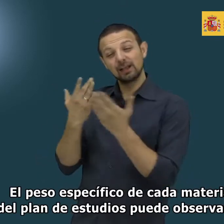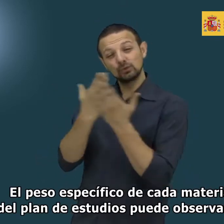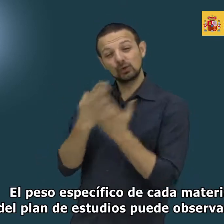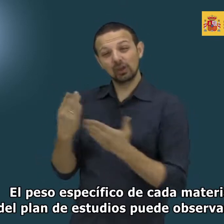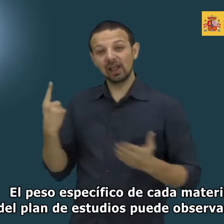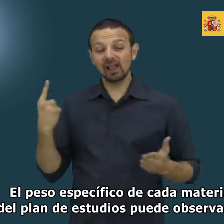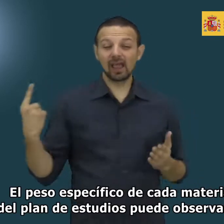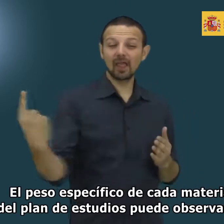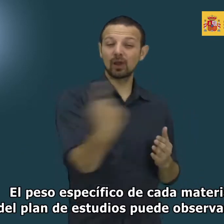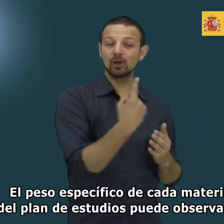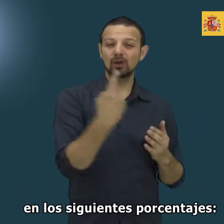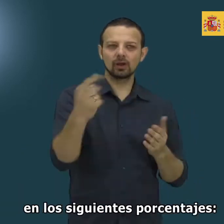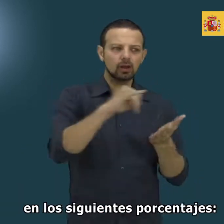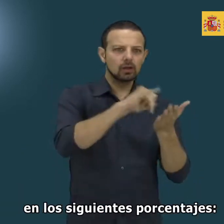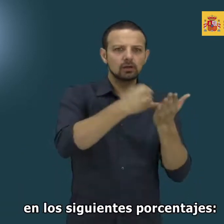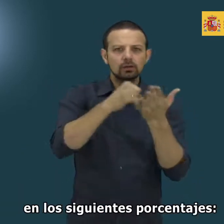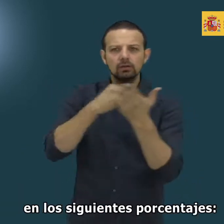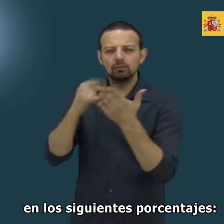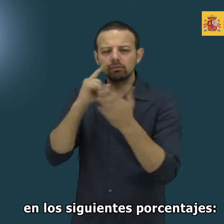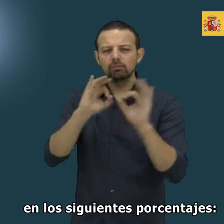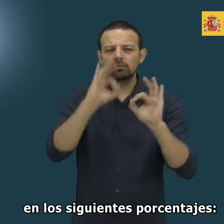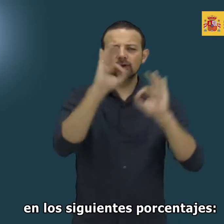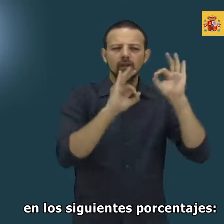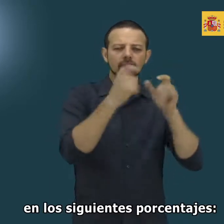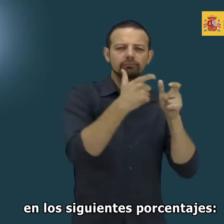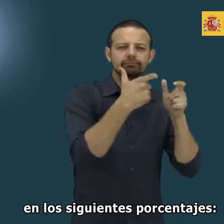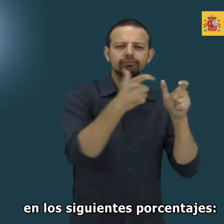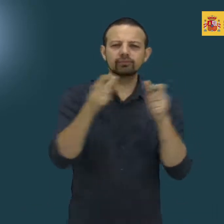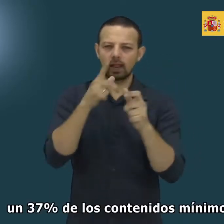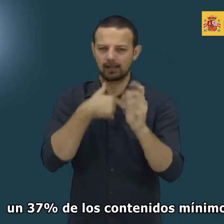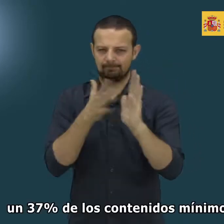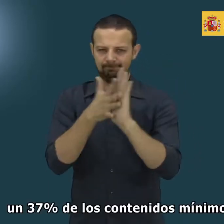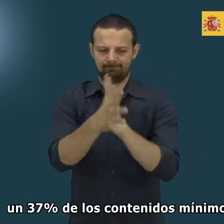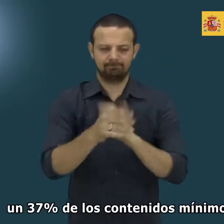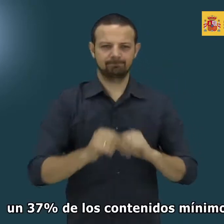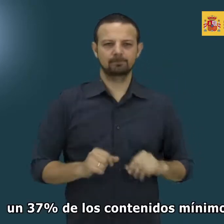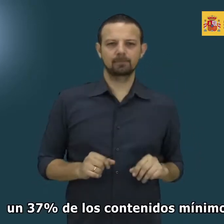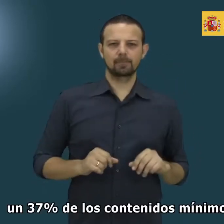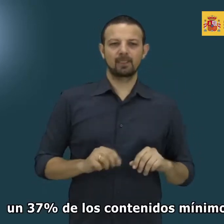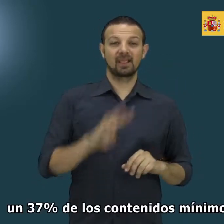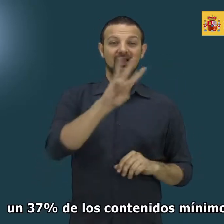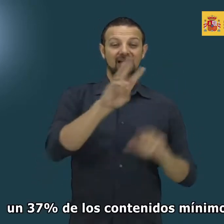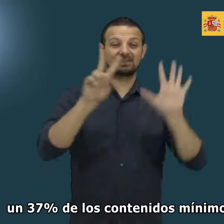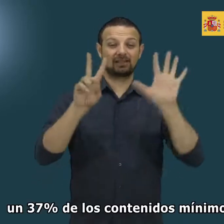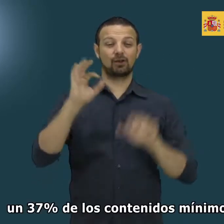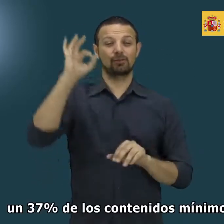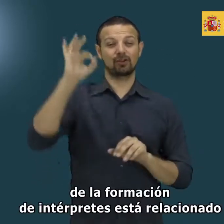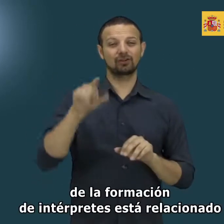puede observarse en los siguientes porcentajes. Un 37% de los contenidos mínimos de la